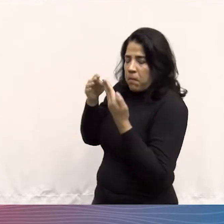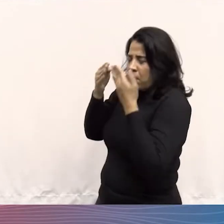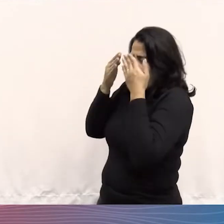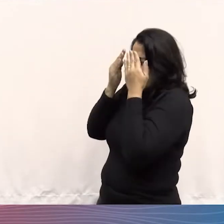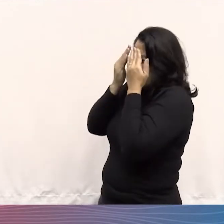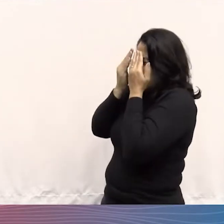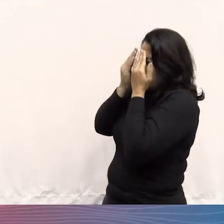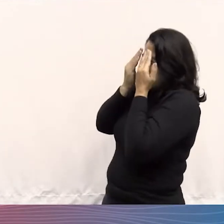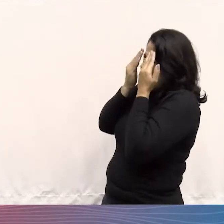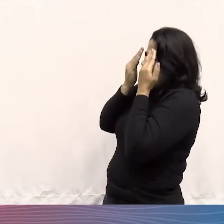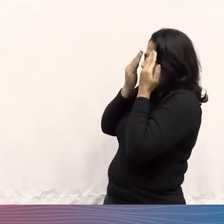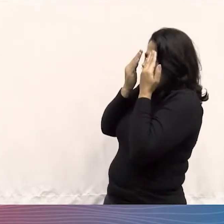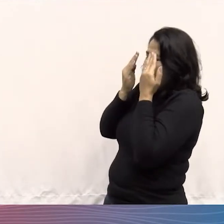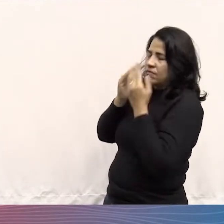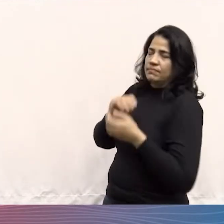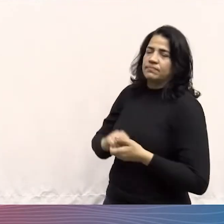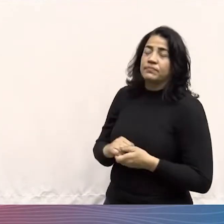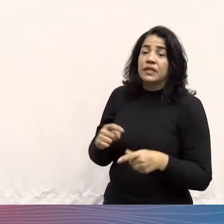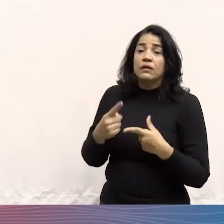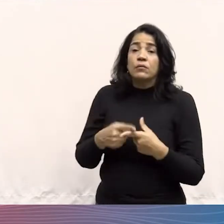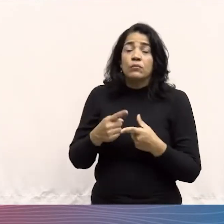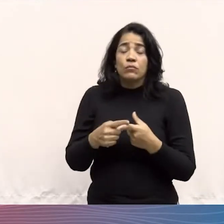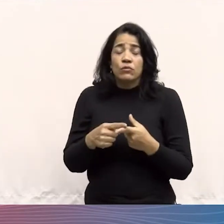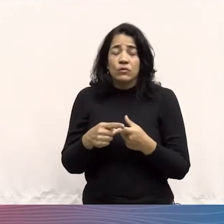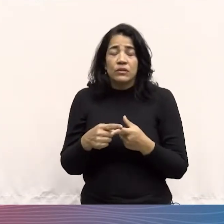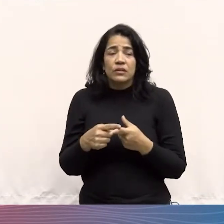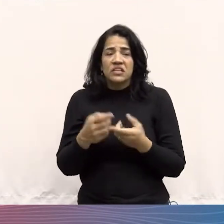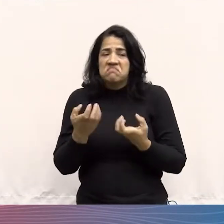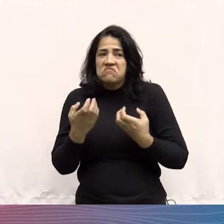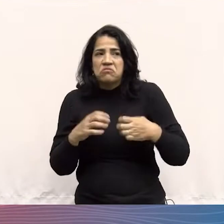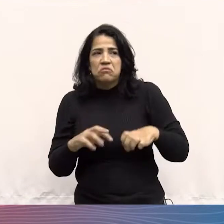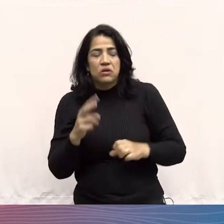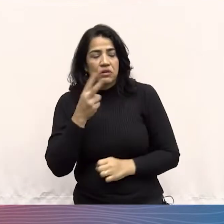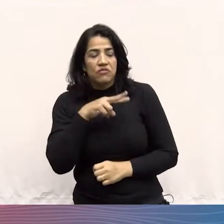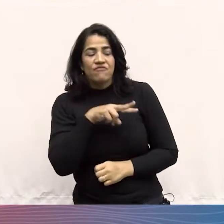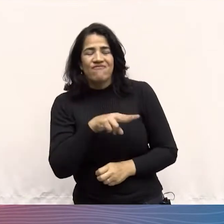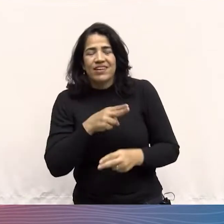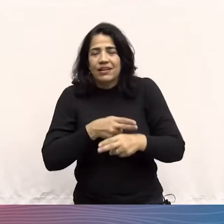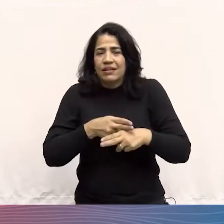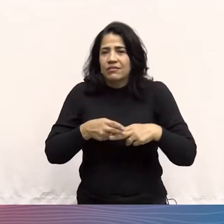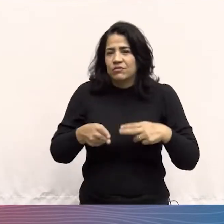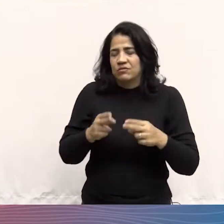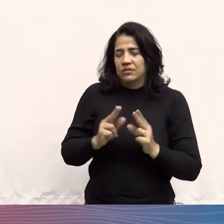isso? Amém? Senhor Jesus. Então,